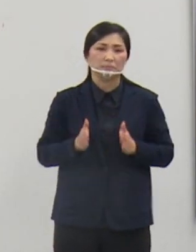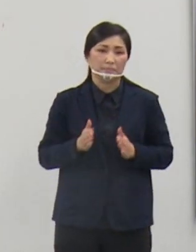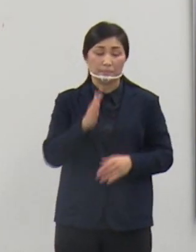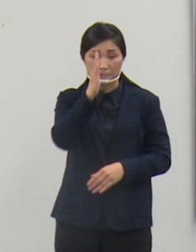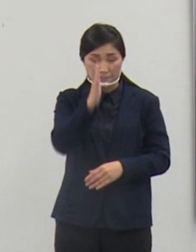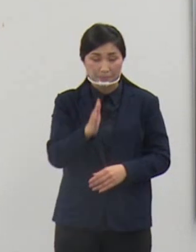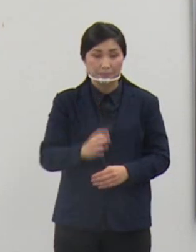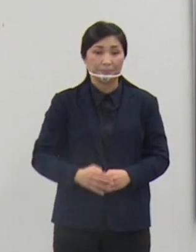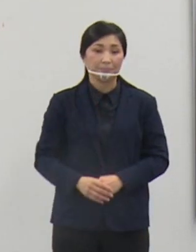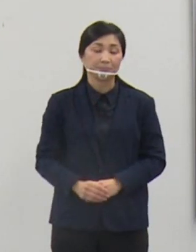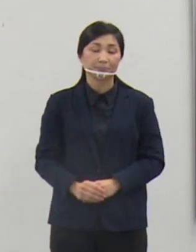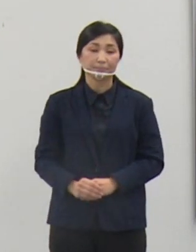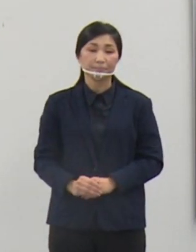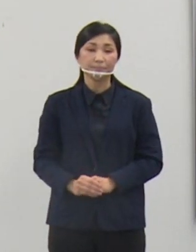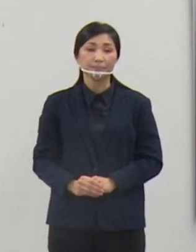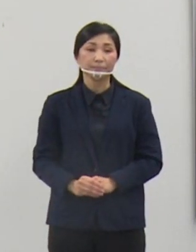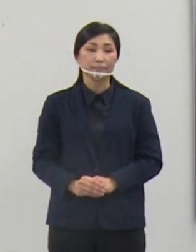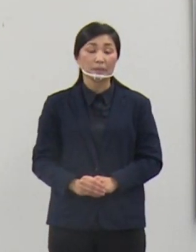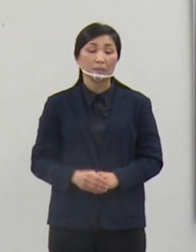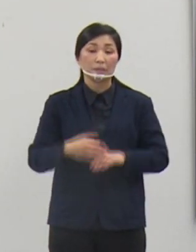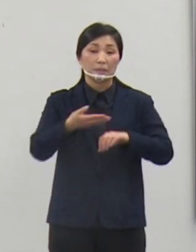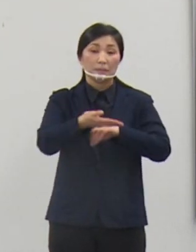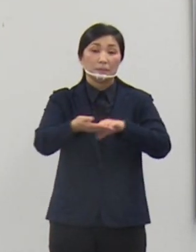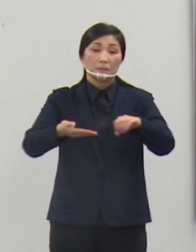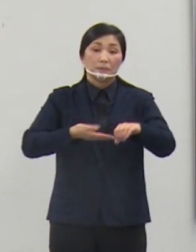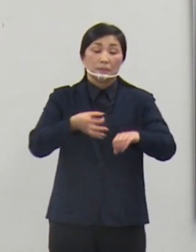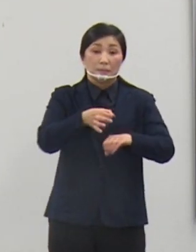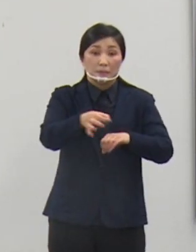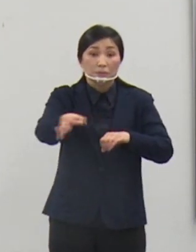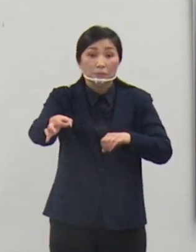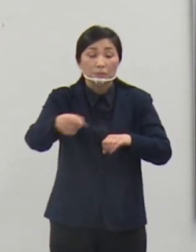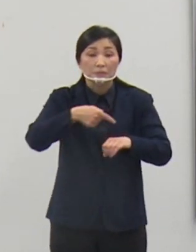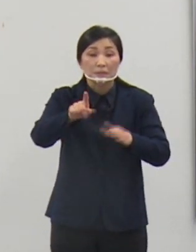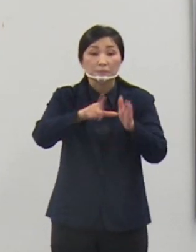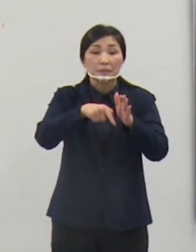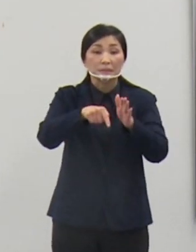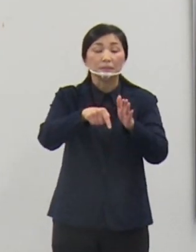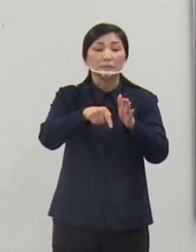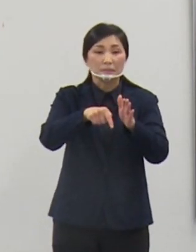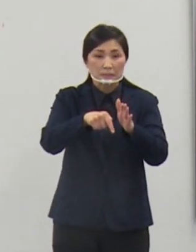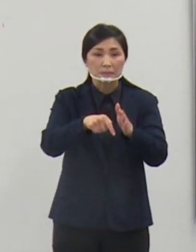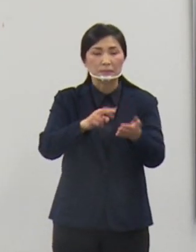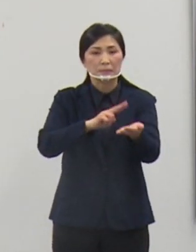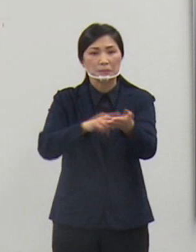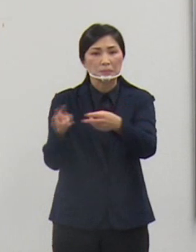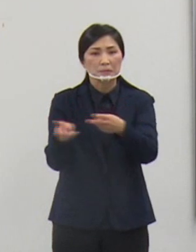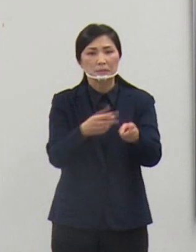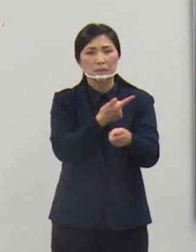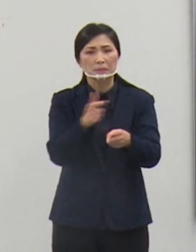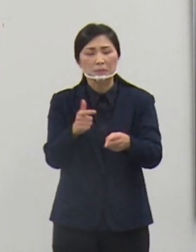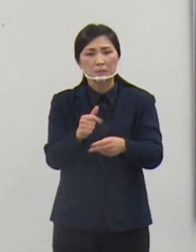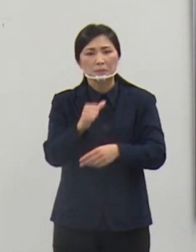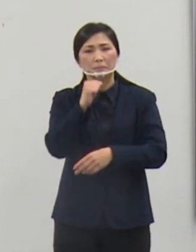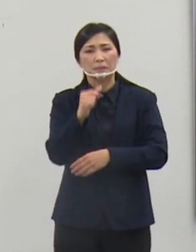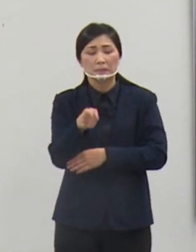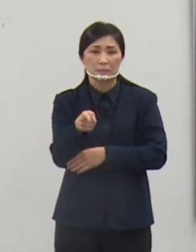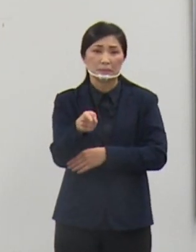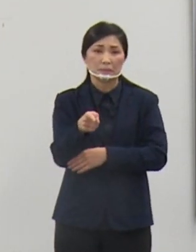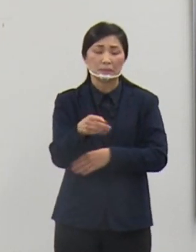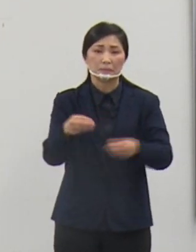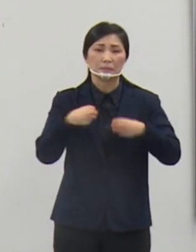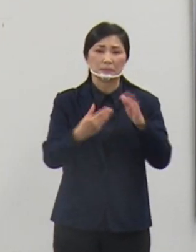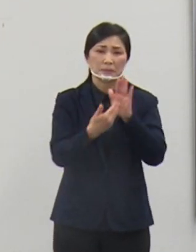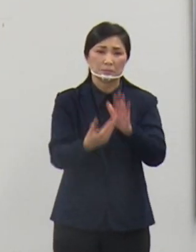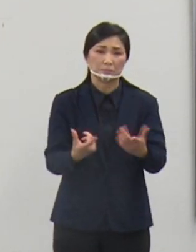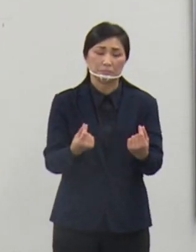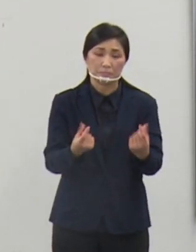。特に離島への往来につきましては、医療提供体制が脆弱なため基本的な感染予防をより一層